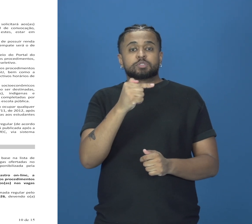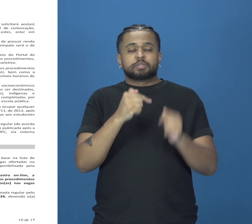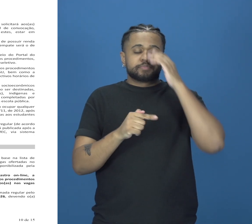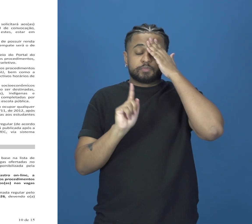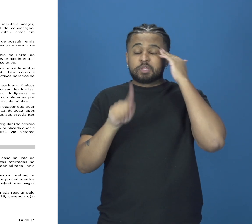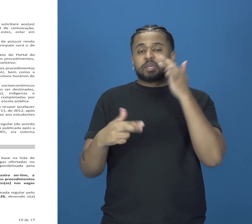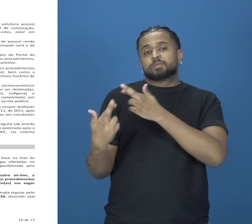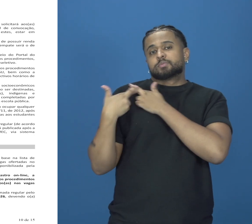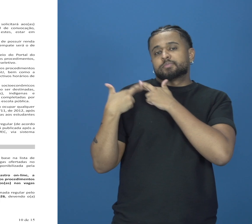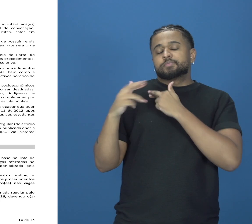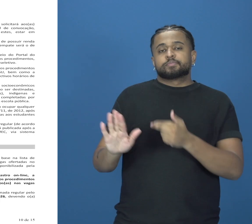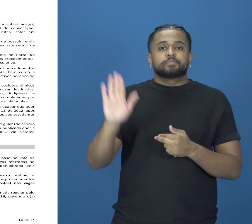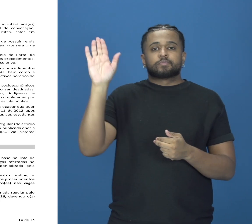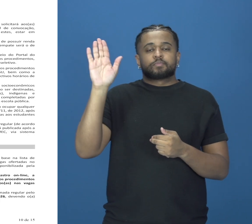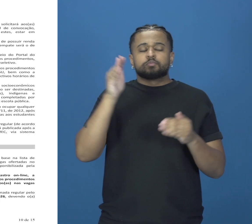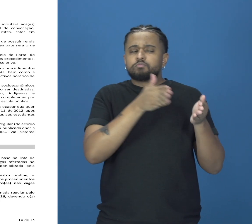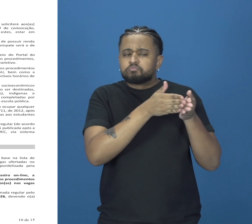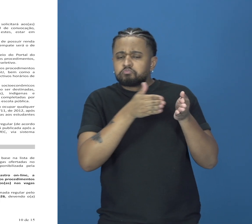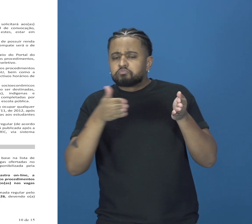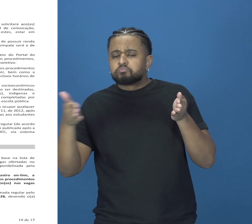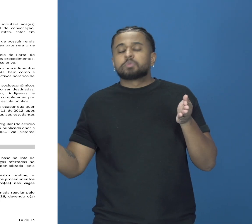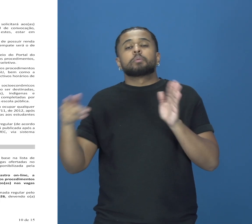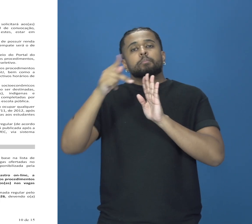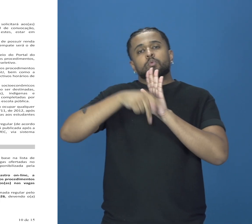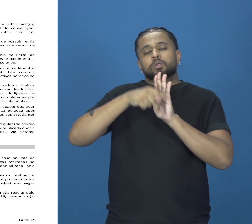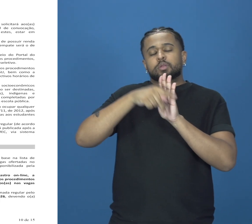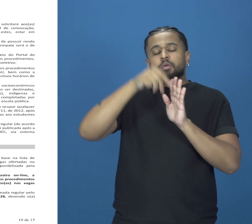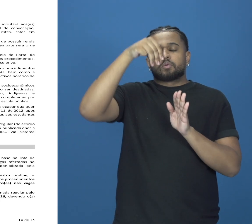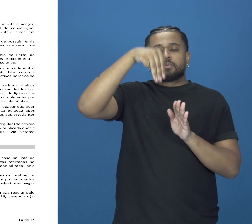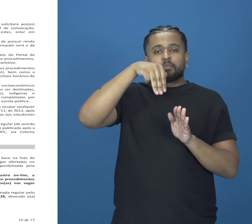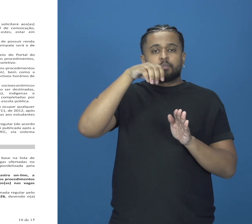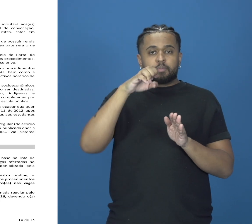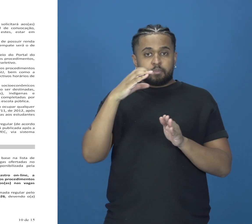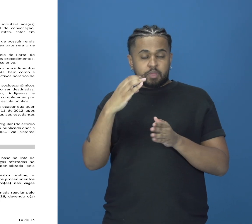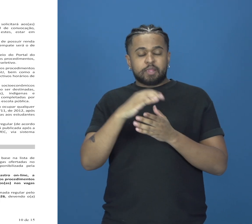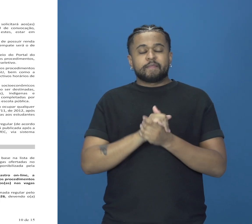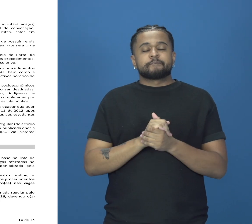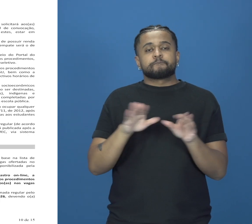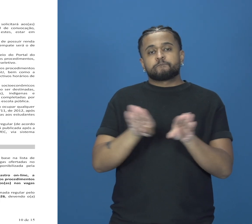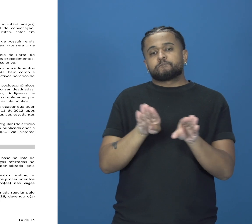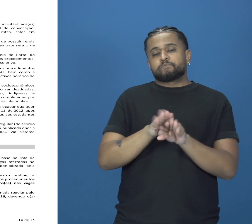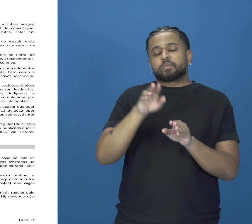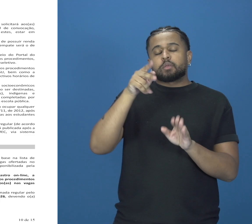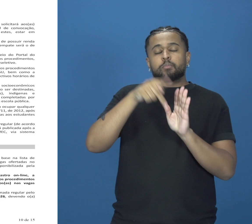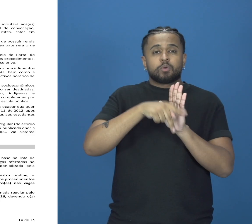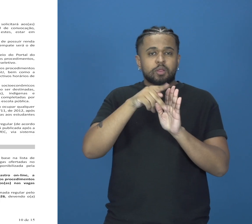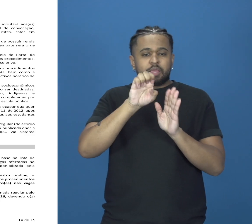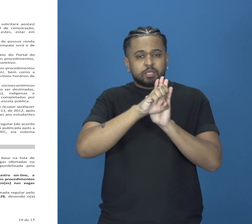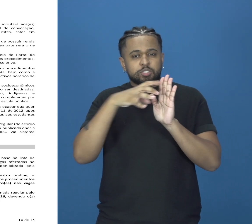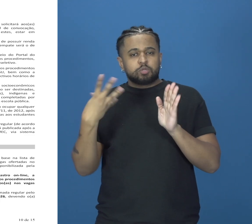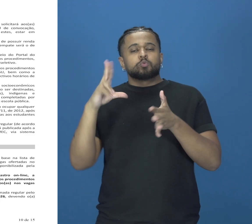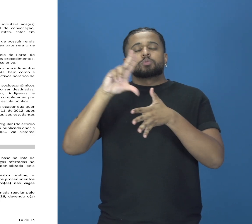de responsabilidade do candidato acompanhar, por meio do portal do Ministério da Educação, MEC, e do portal de editais da